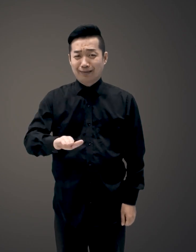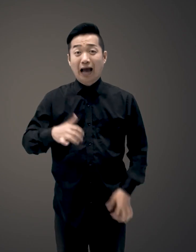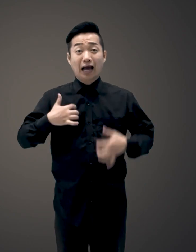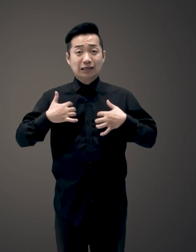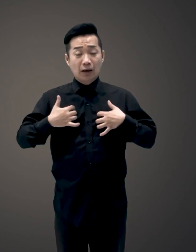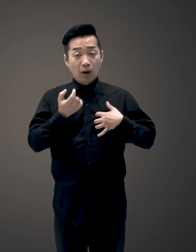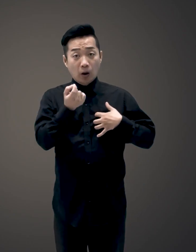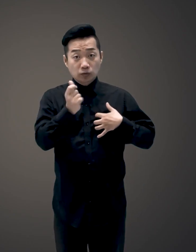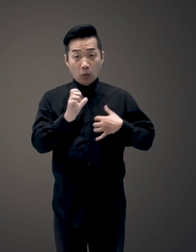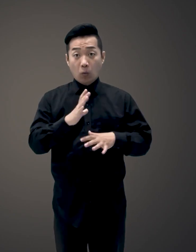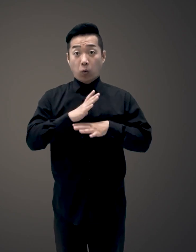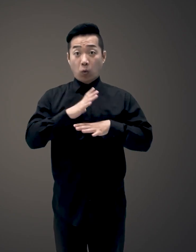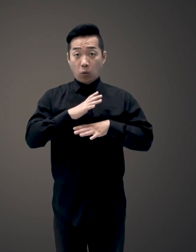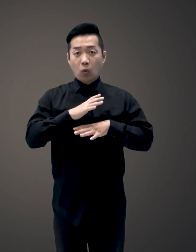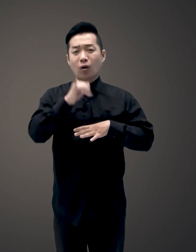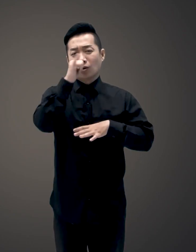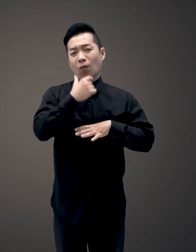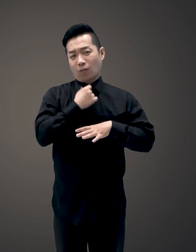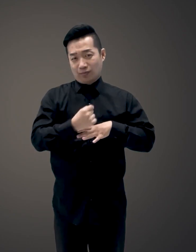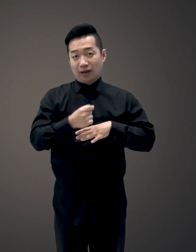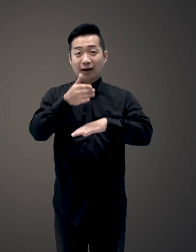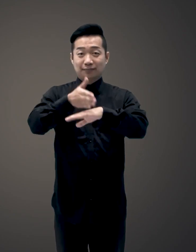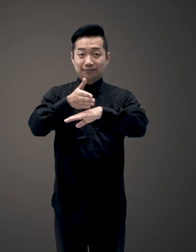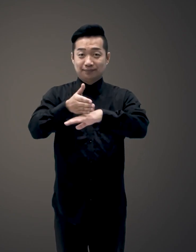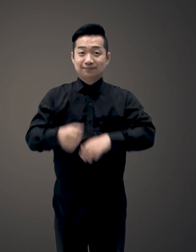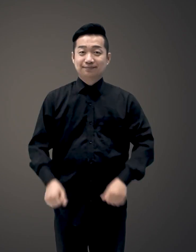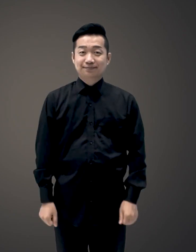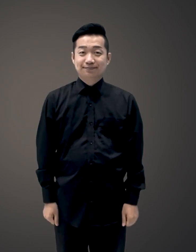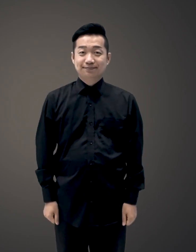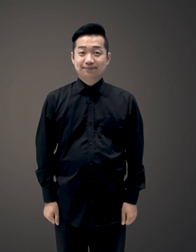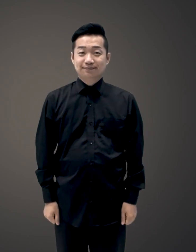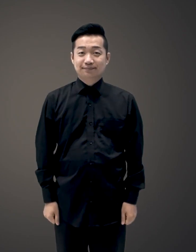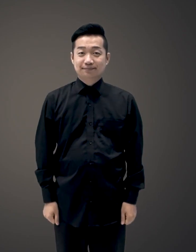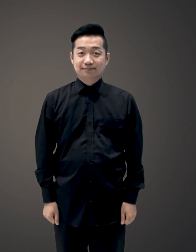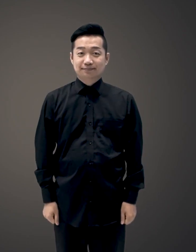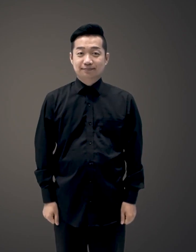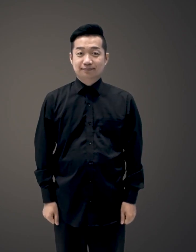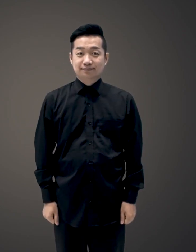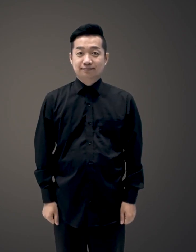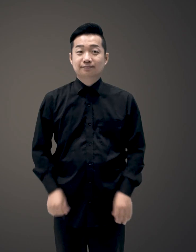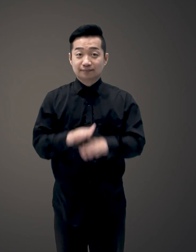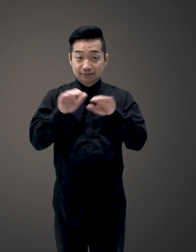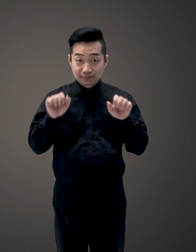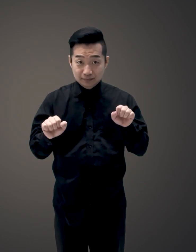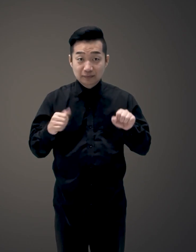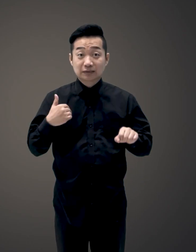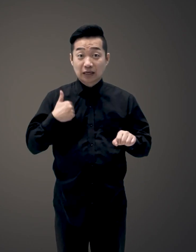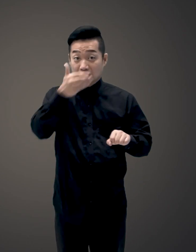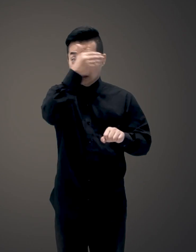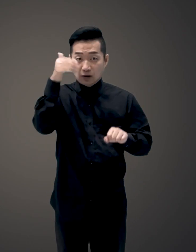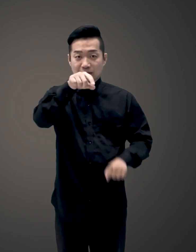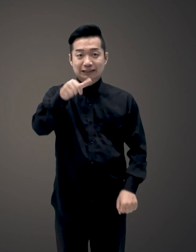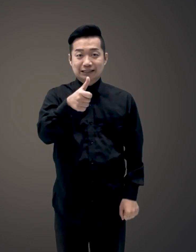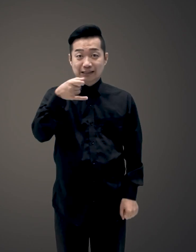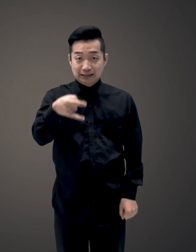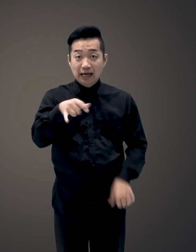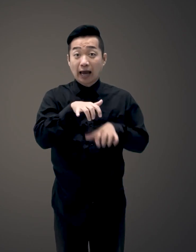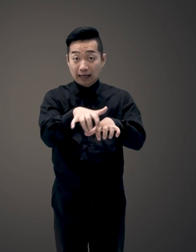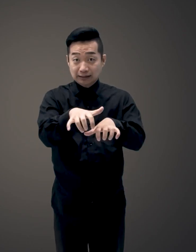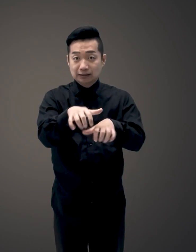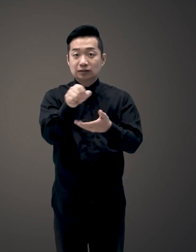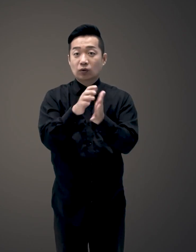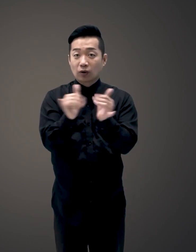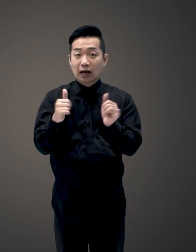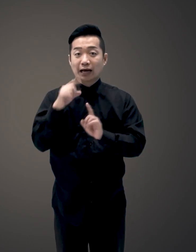그래도 재미와 약간의 놀라움이 있었으면 좋겠습니다. 감사합니다. 안녕하세요. 저는 젊은 그니의 행진을